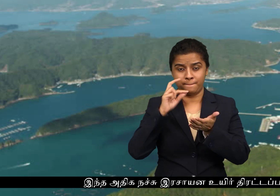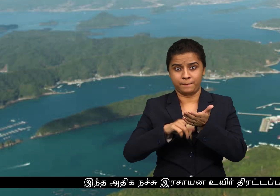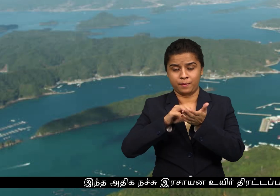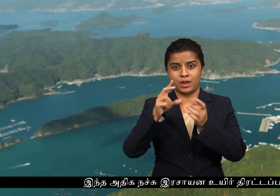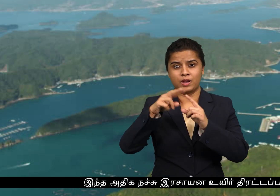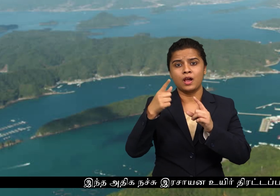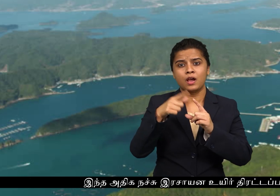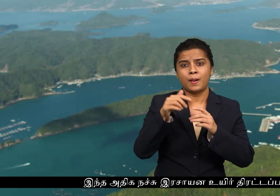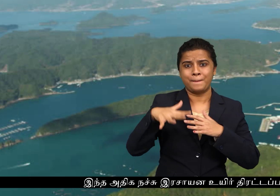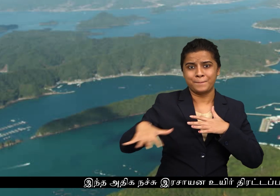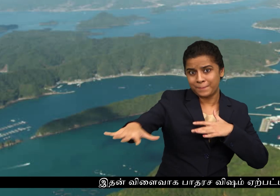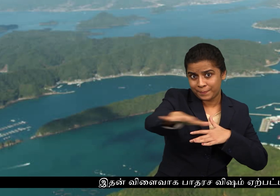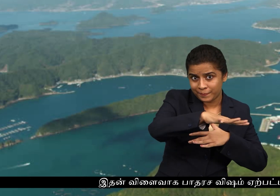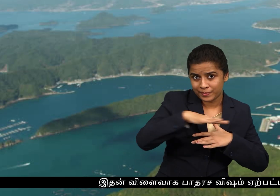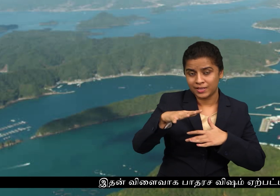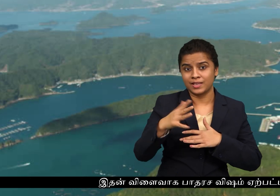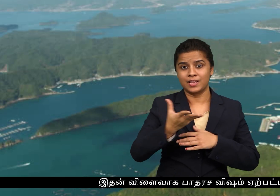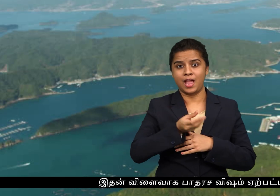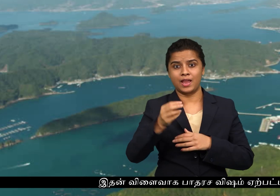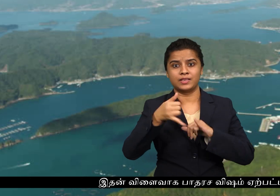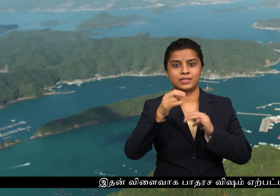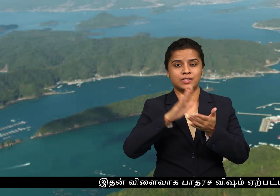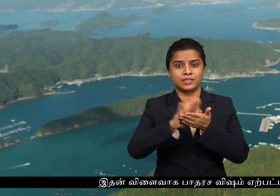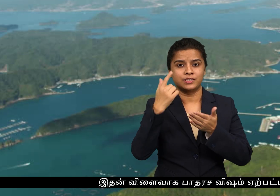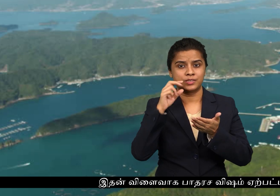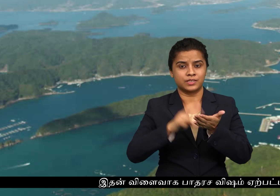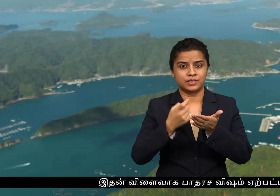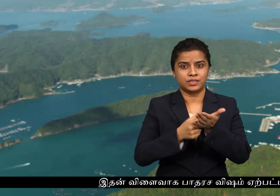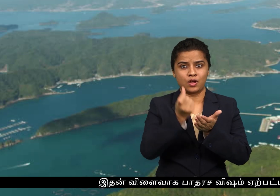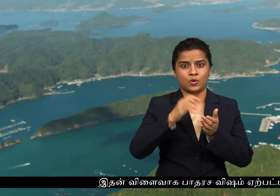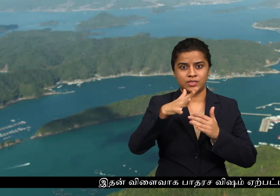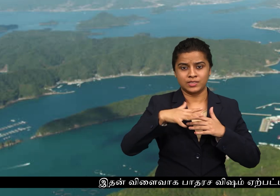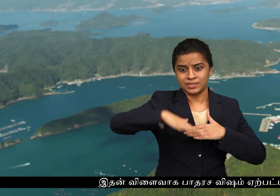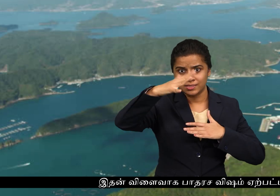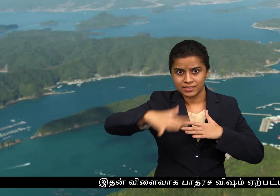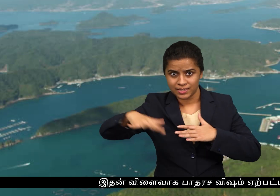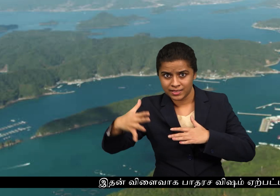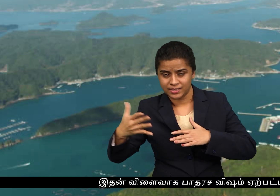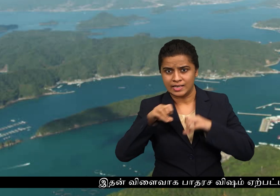உயிர் திரட்டப்பட்டது. இதன் விளைவாக பாதரச விஷம் ஏற்பட்டது.